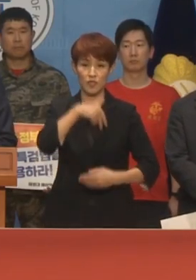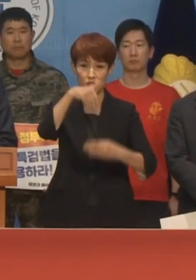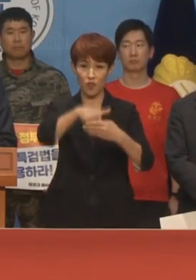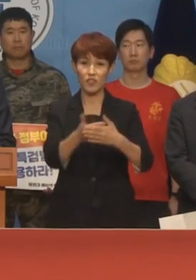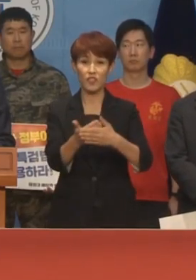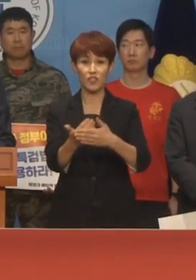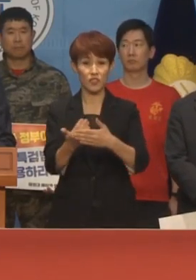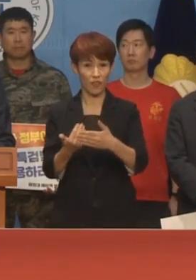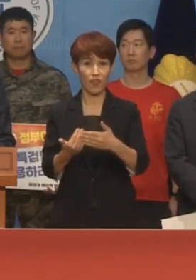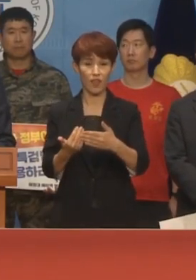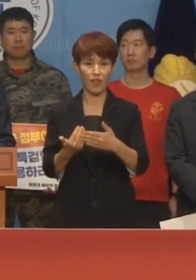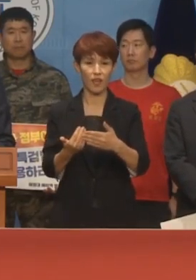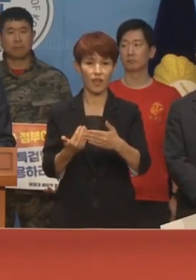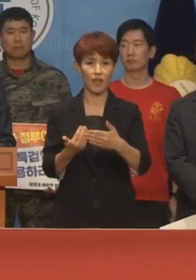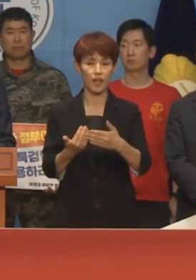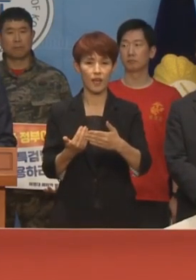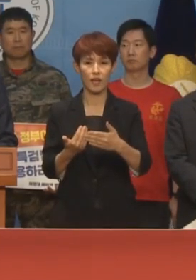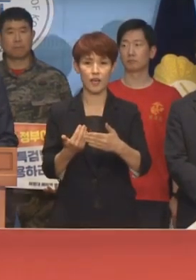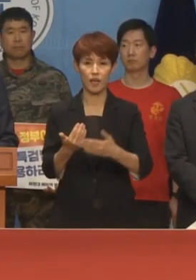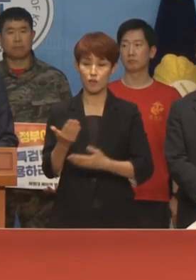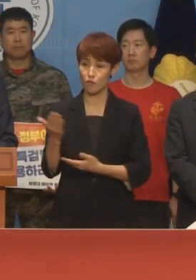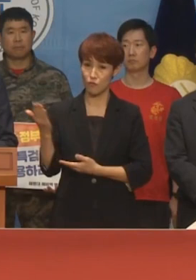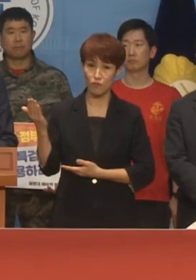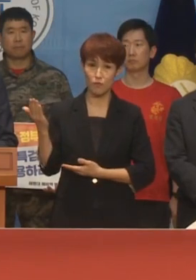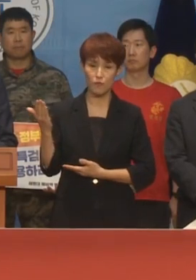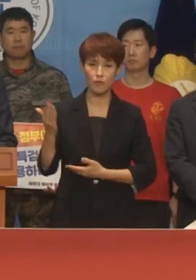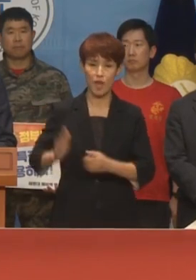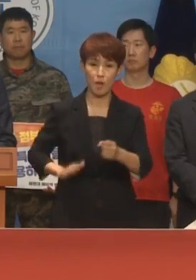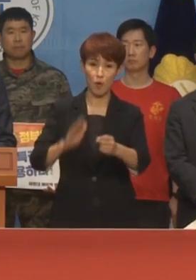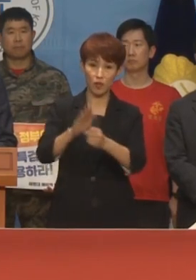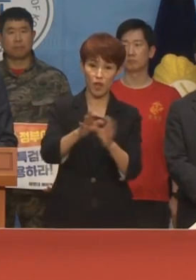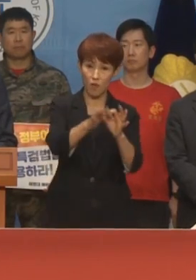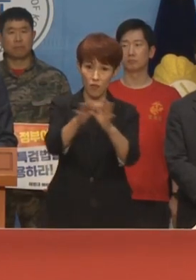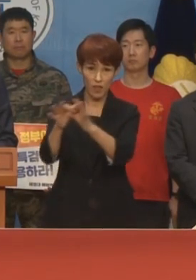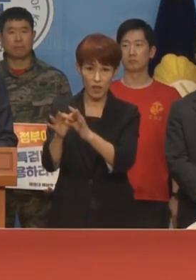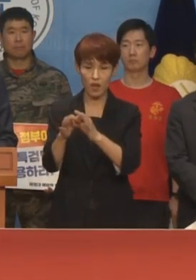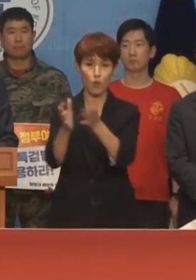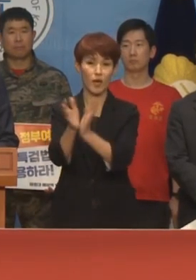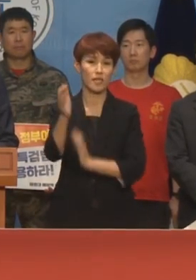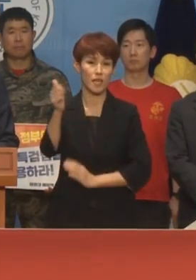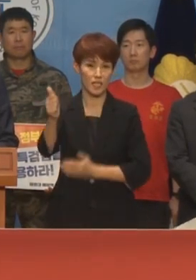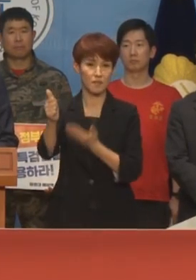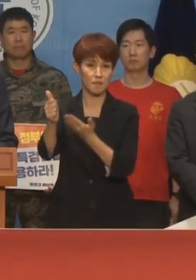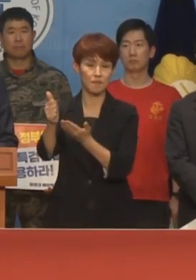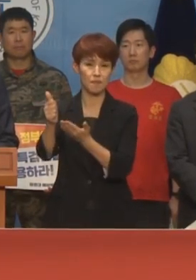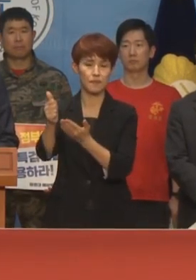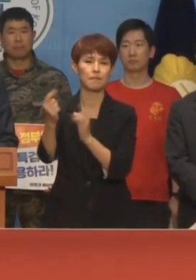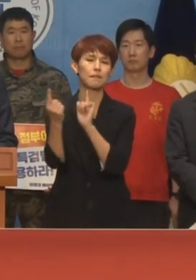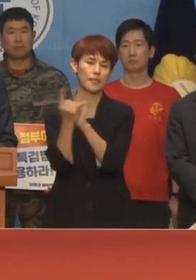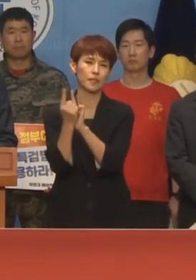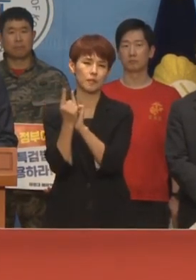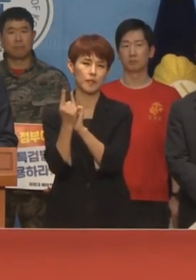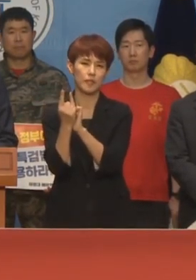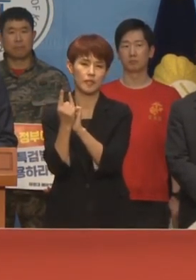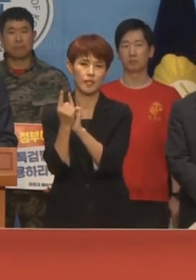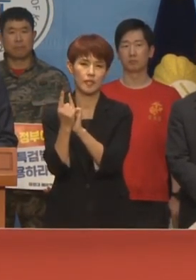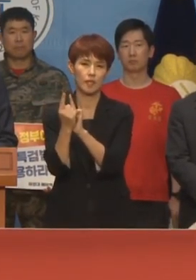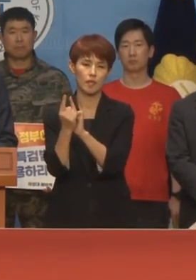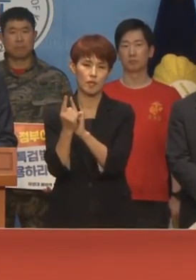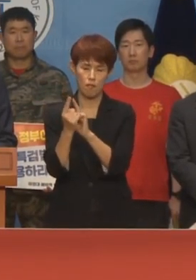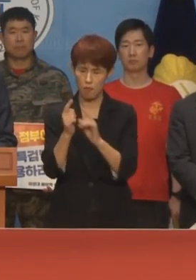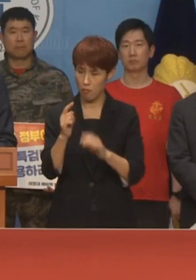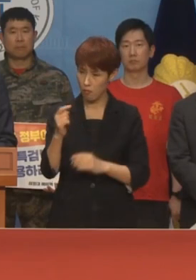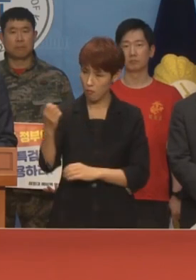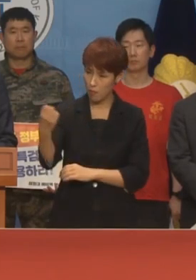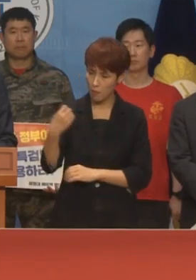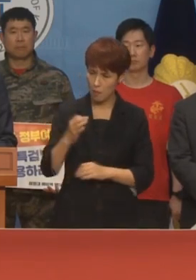아까 발표하셨던 그리고 지금 뒤에 계신 해병대 예비역 연대 정원철 회장 등 관계자분들을 만나서 대화를 하다가 깜짝